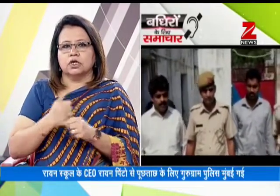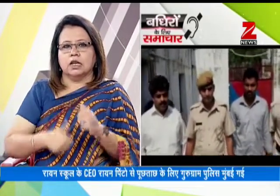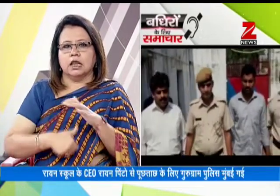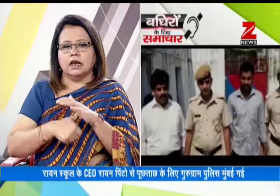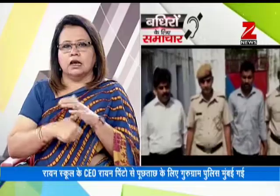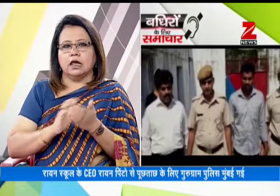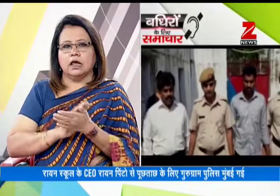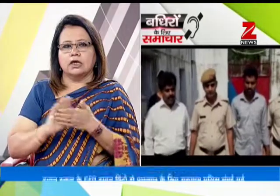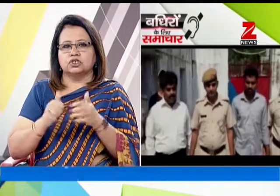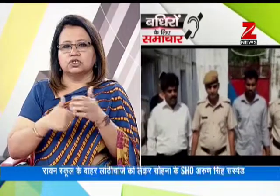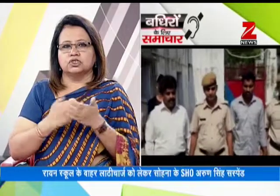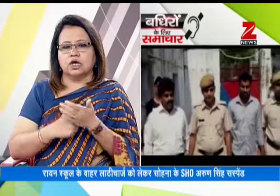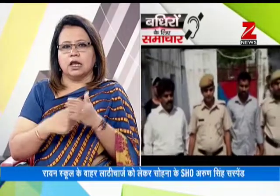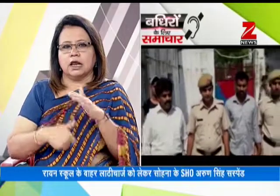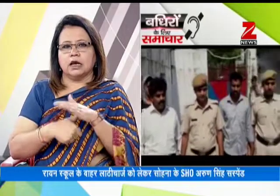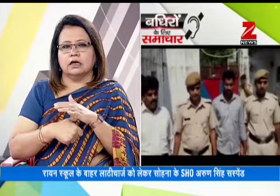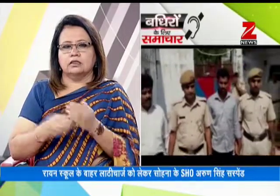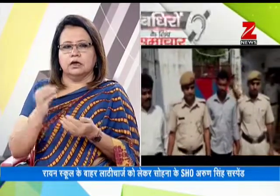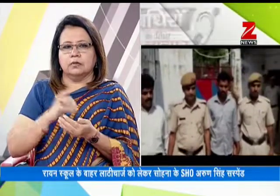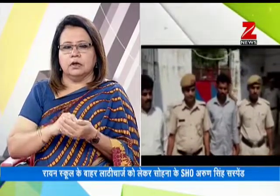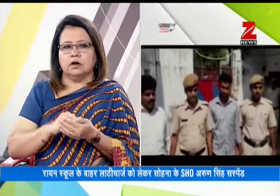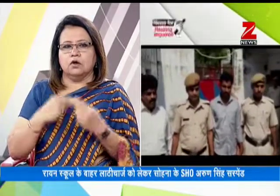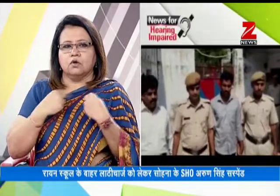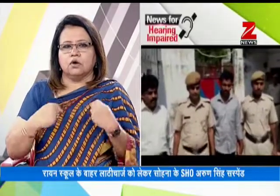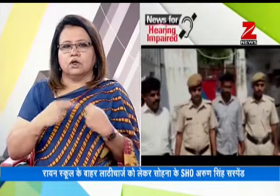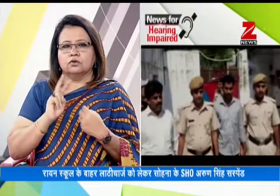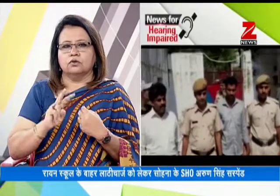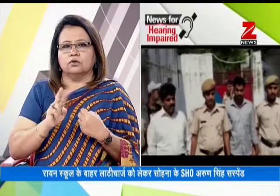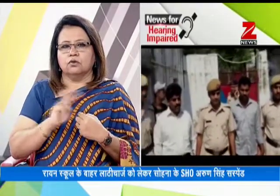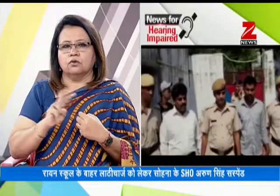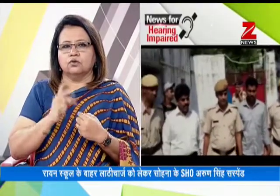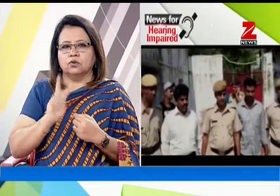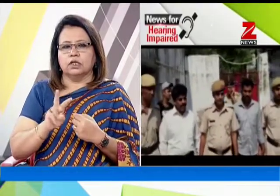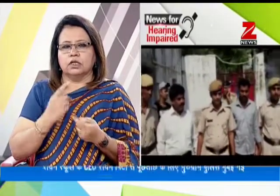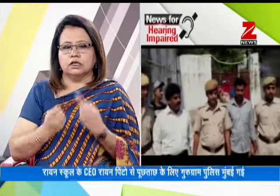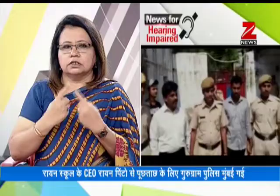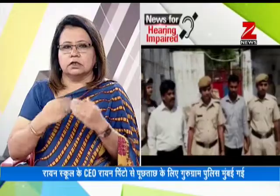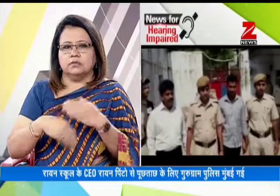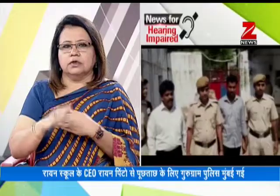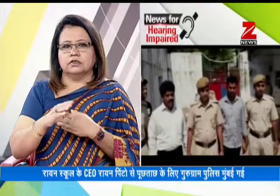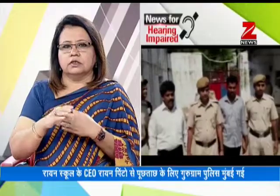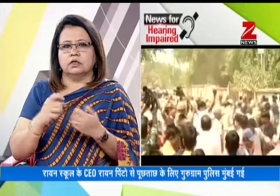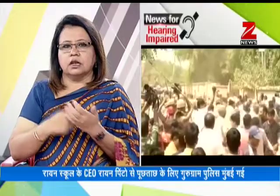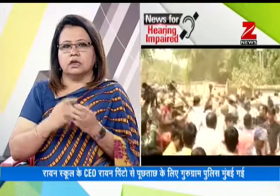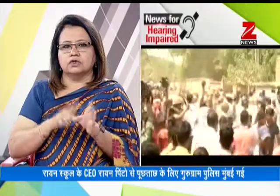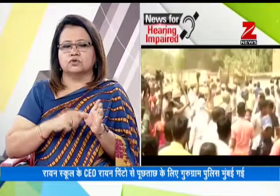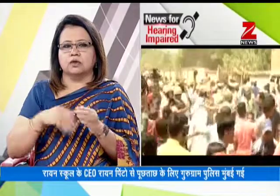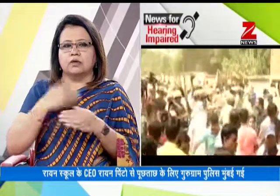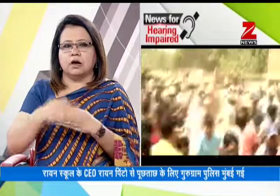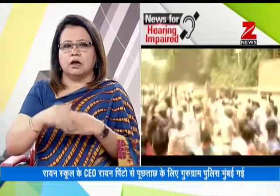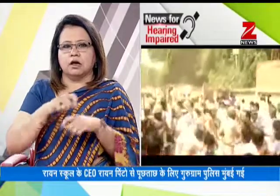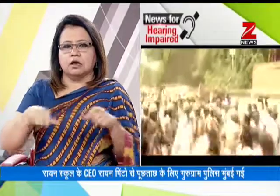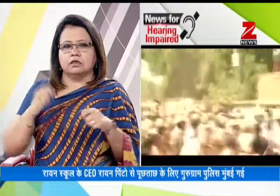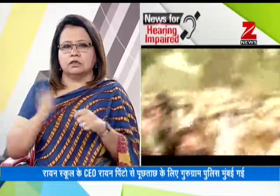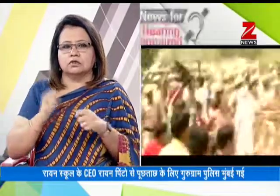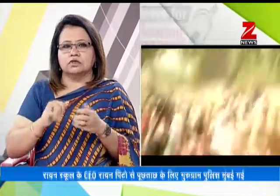हेड और एचआर हेड शामिल हैं। कोर्ट ने दोनों आरोपियों को 2 दिन के पुलिस रिमांड पर भेज दिया है। रायन स्कूल के बाहर लाठीचार्ज